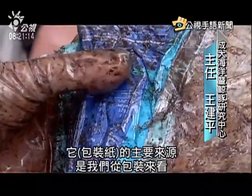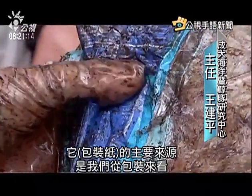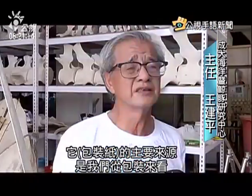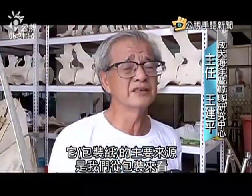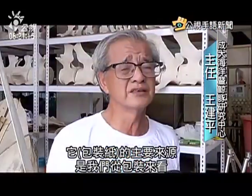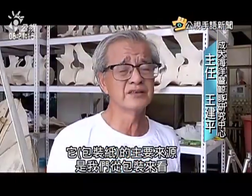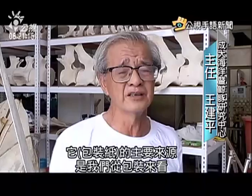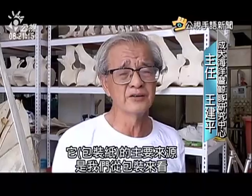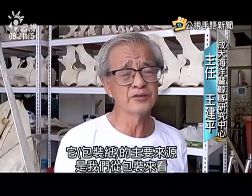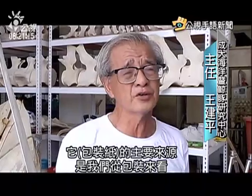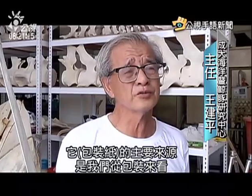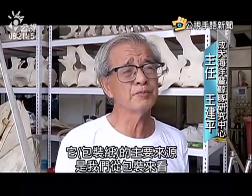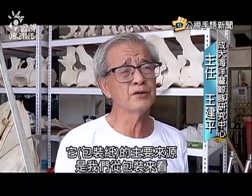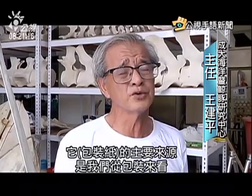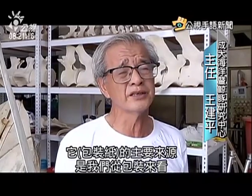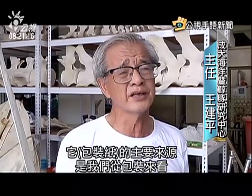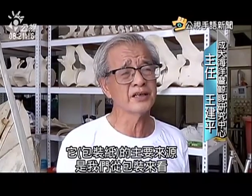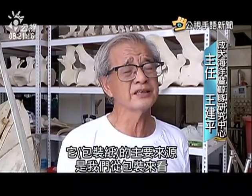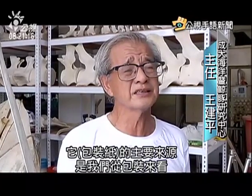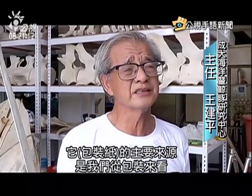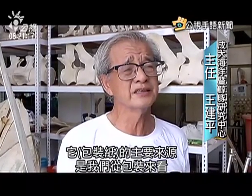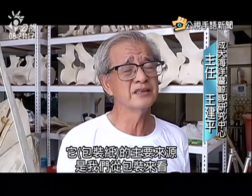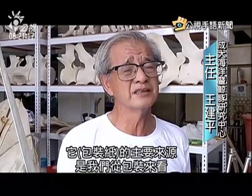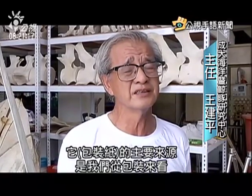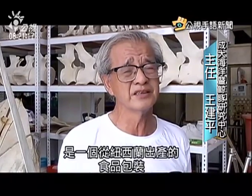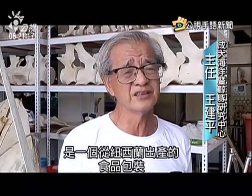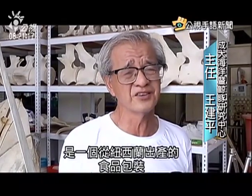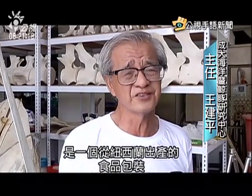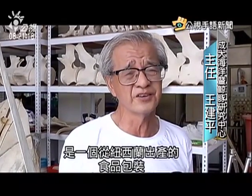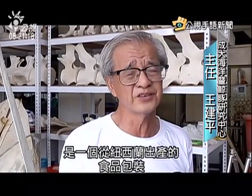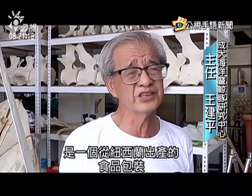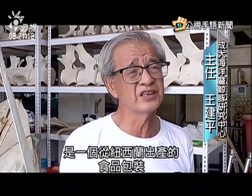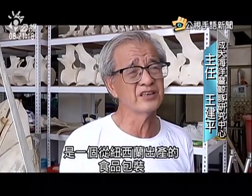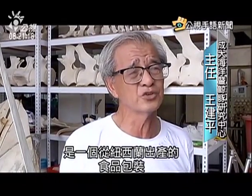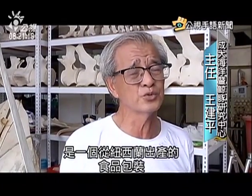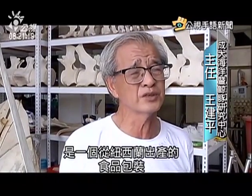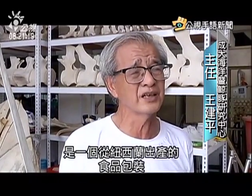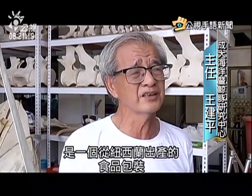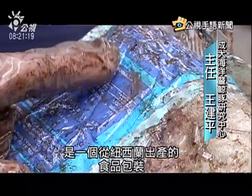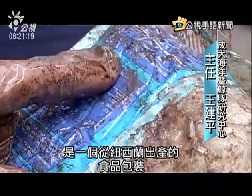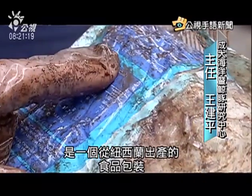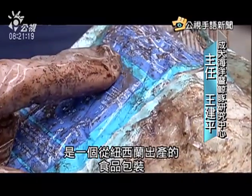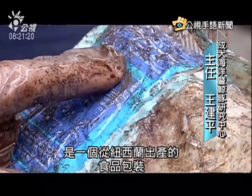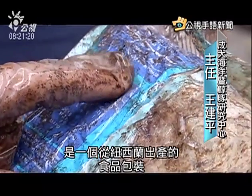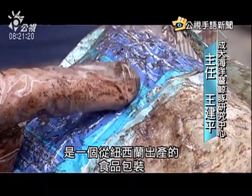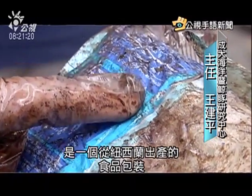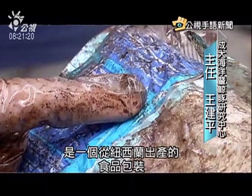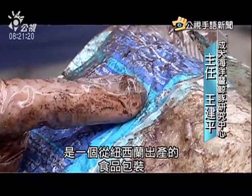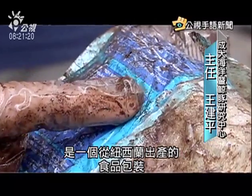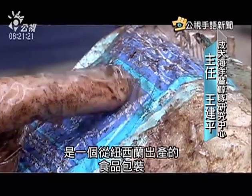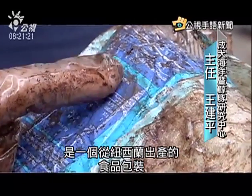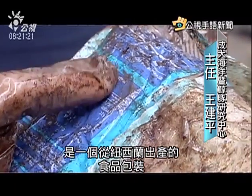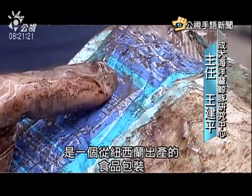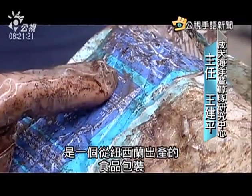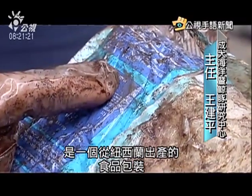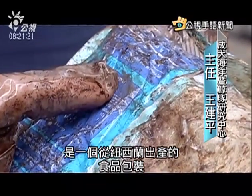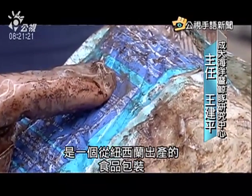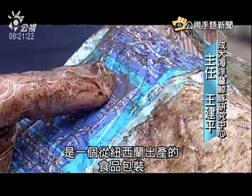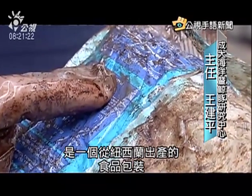是我们从包装来看，是一个从纽西兰出产的这个食品的包装呐。不过是